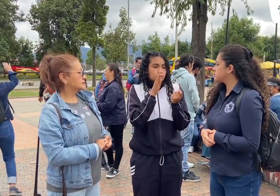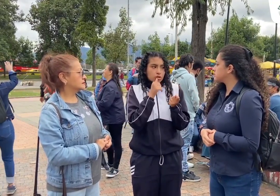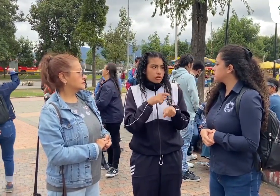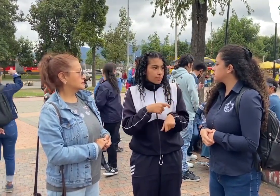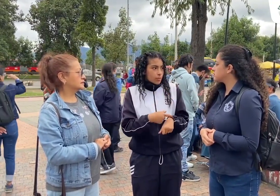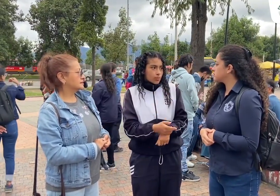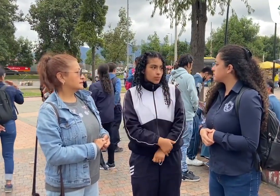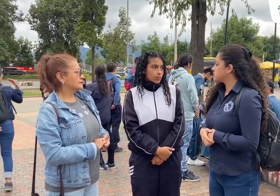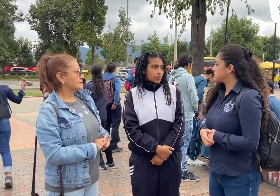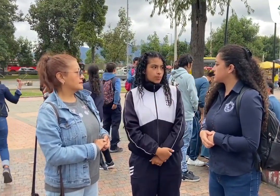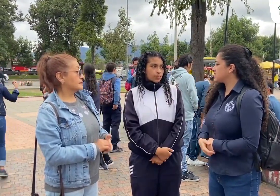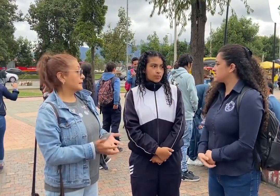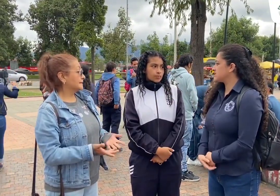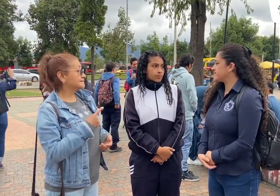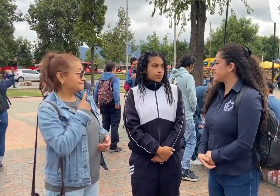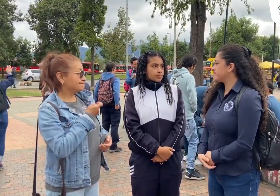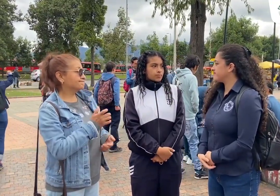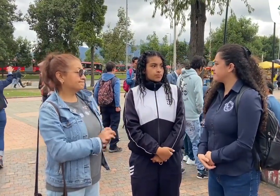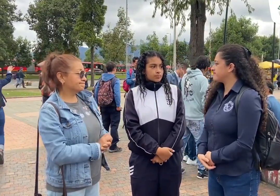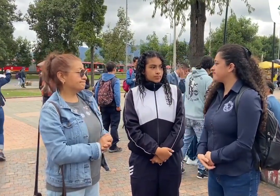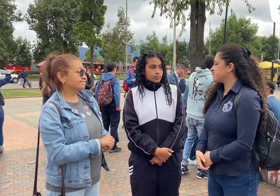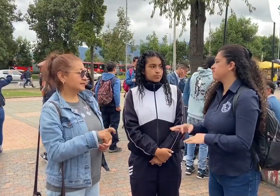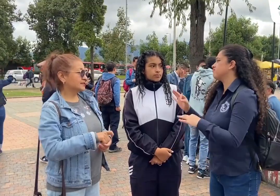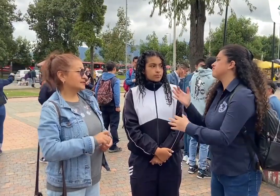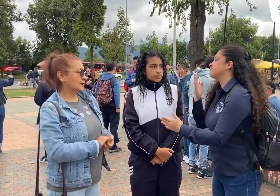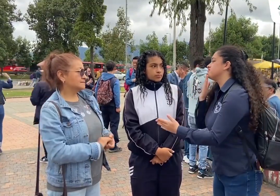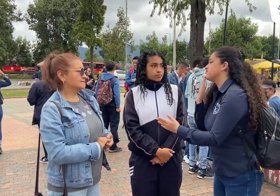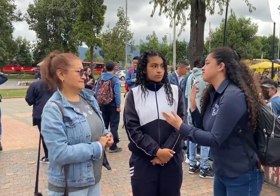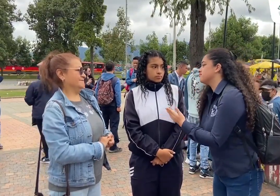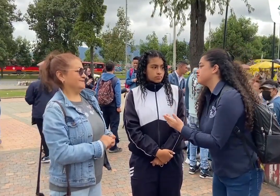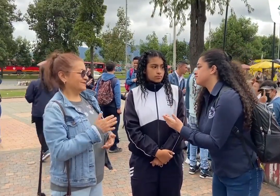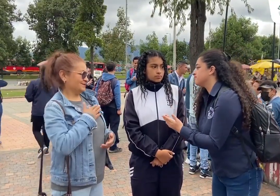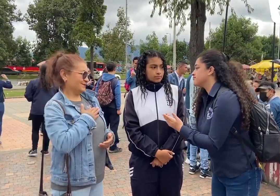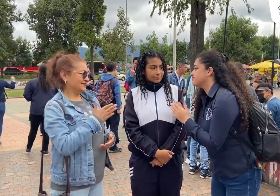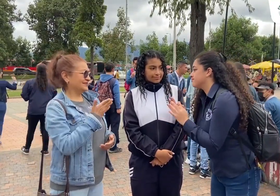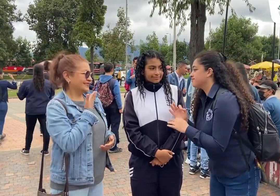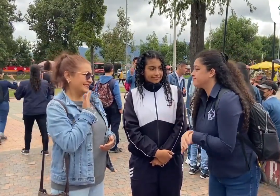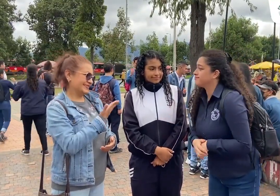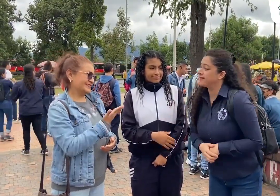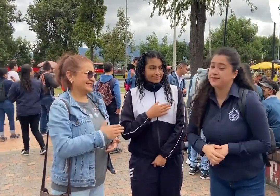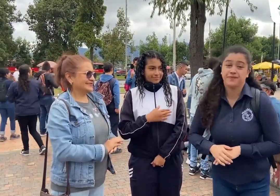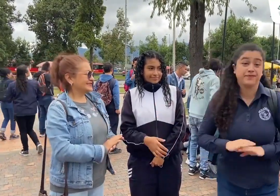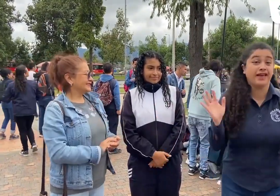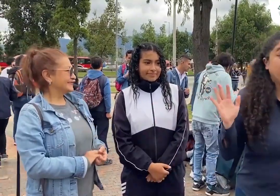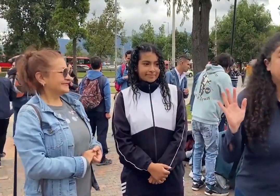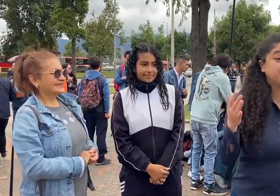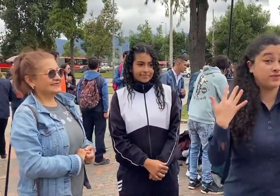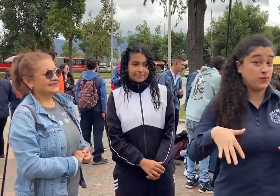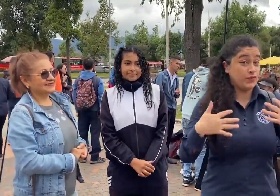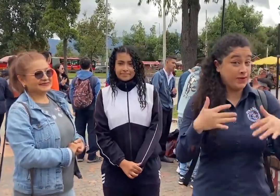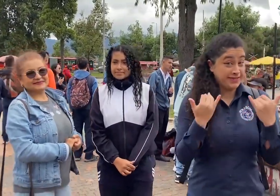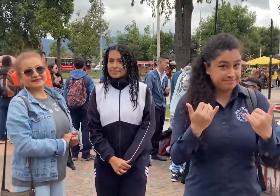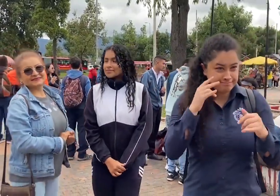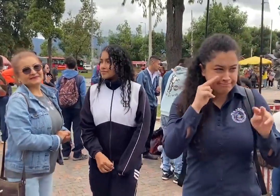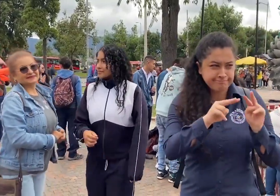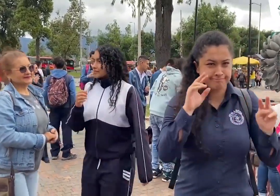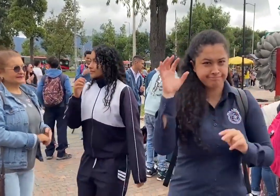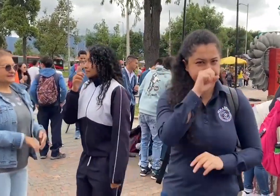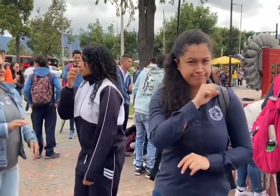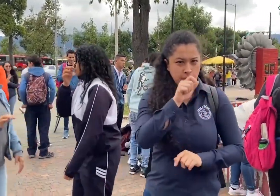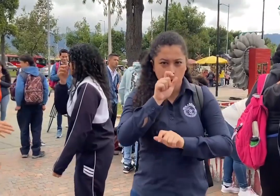intérpretes, pero pues es muy difícil la situación. Muchas gracias por sus respuestas. Bueno,